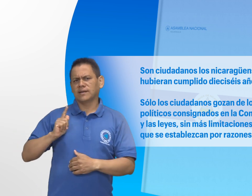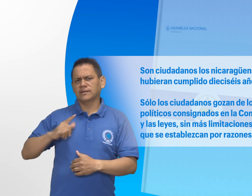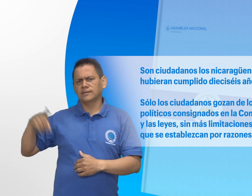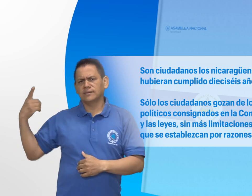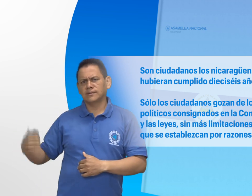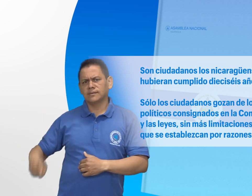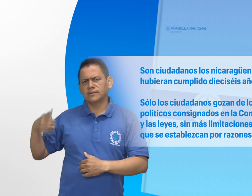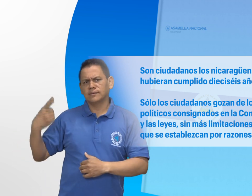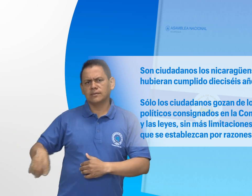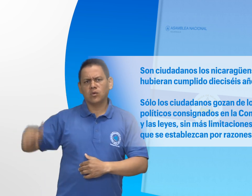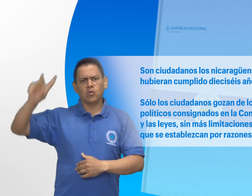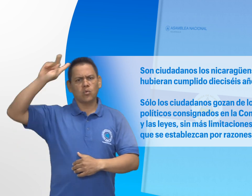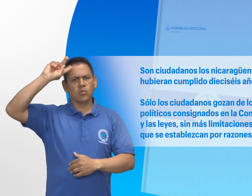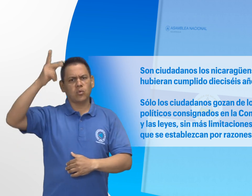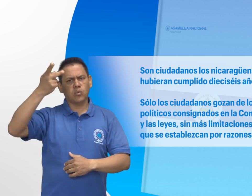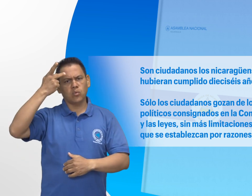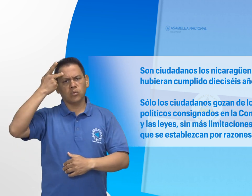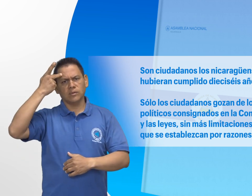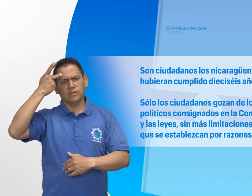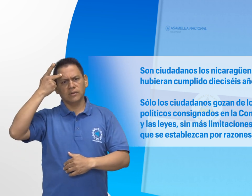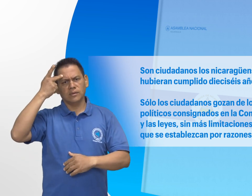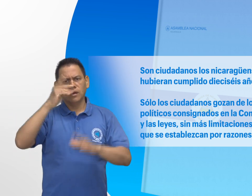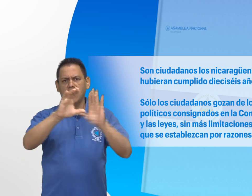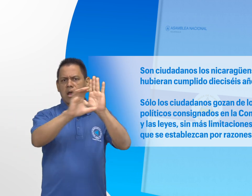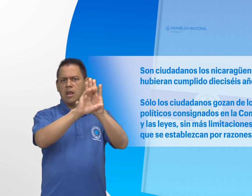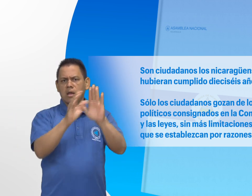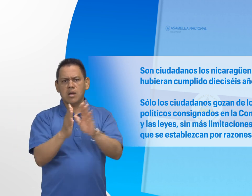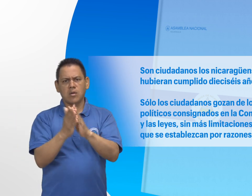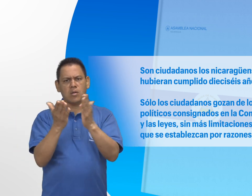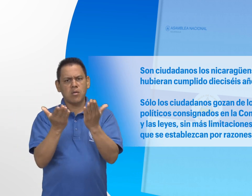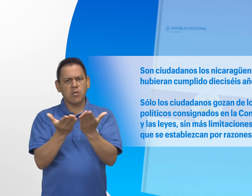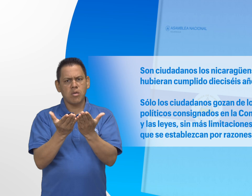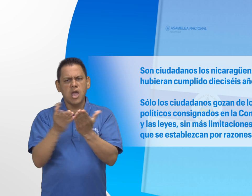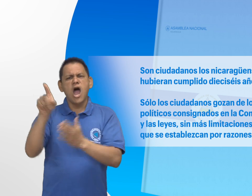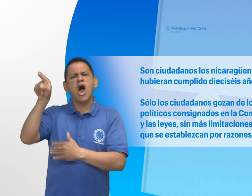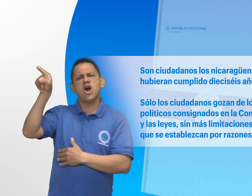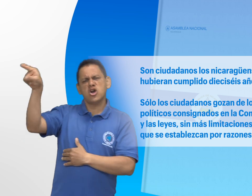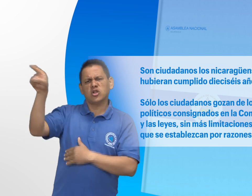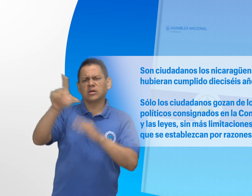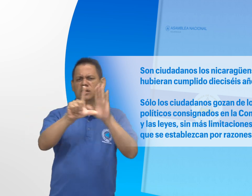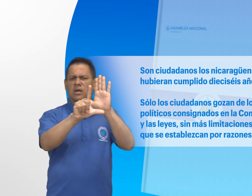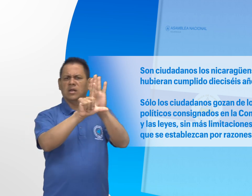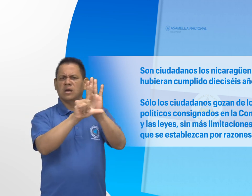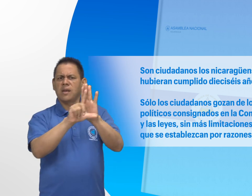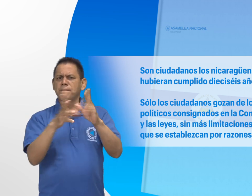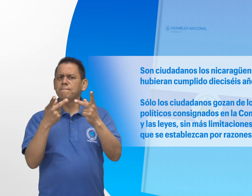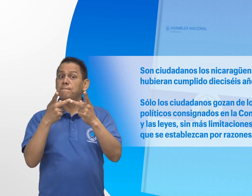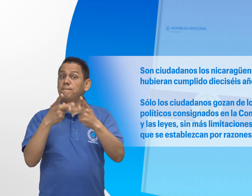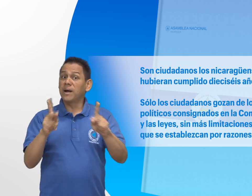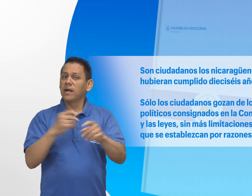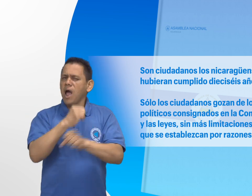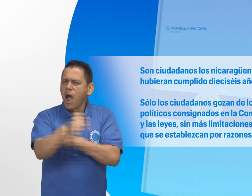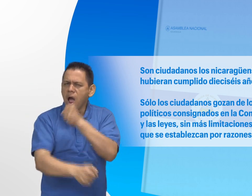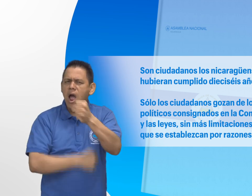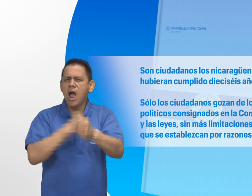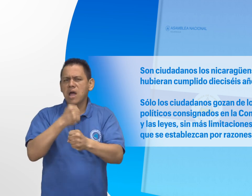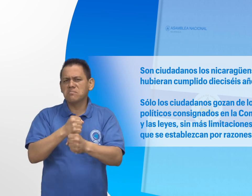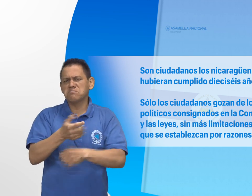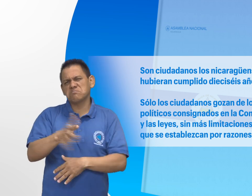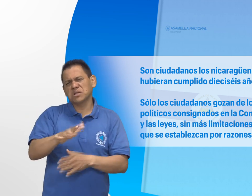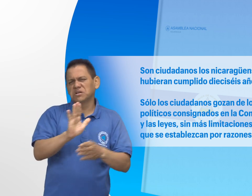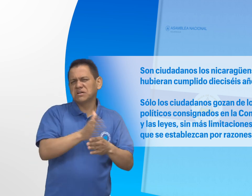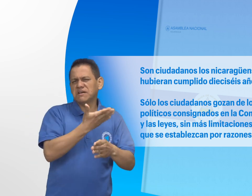Solo los ciudadanos gozan de los derechos políticos consignados en la Constitución y las leyes, sin